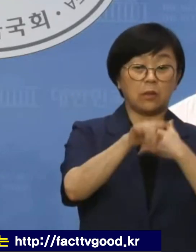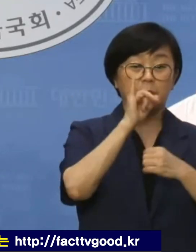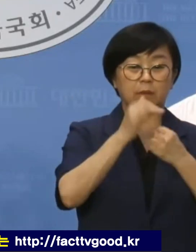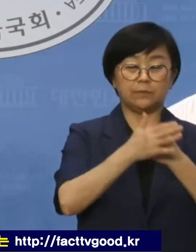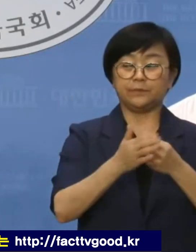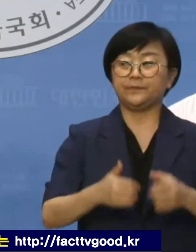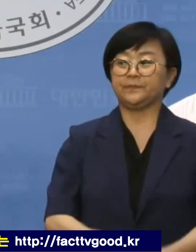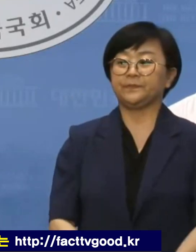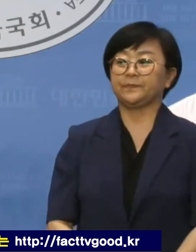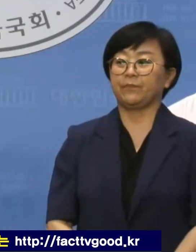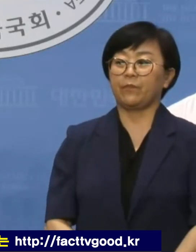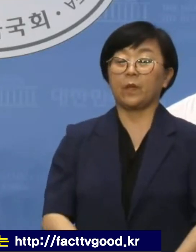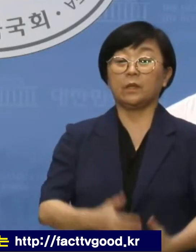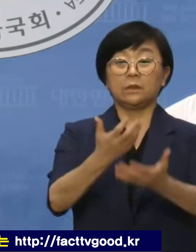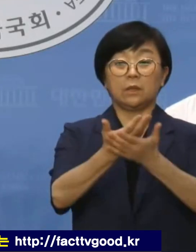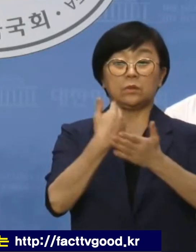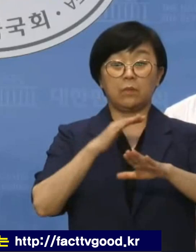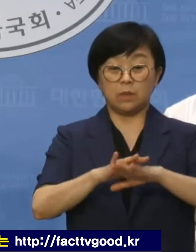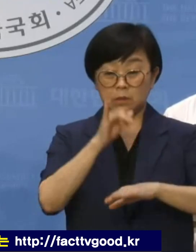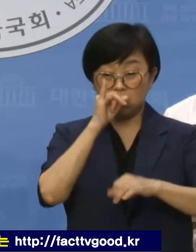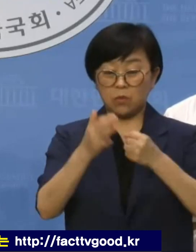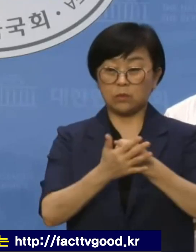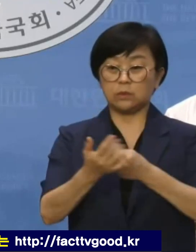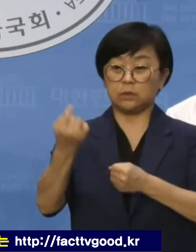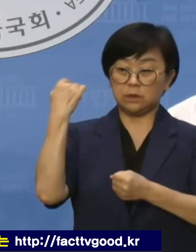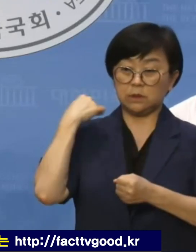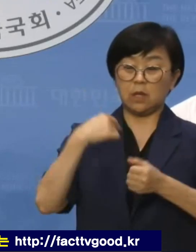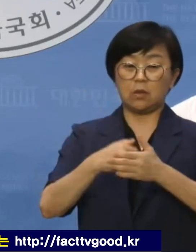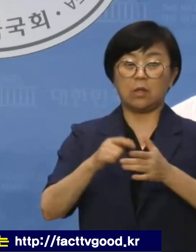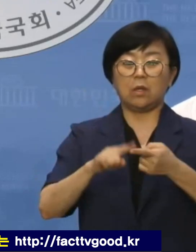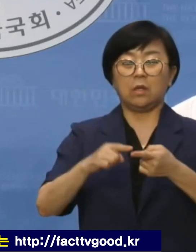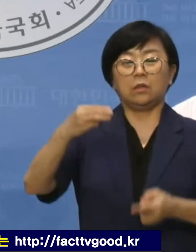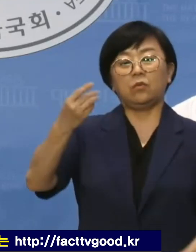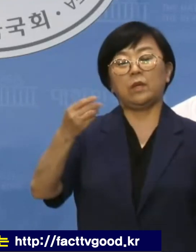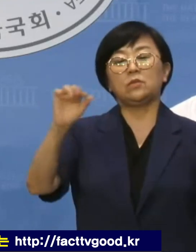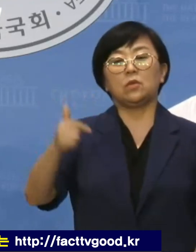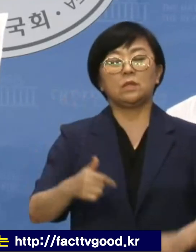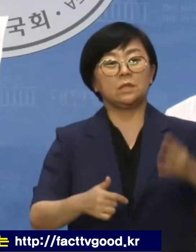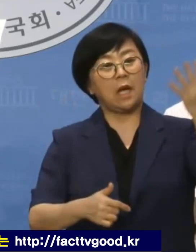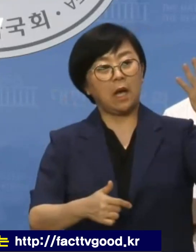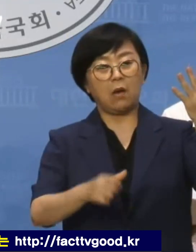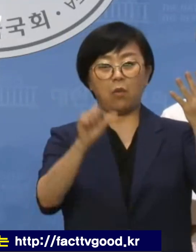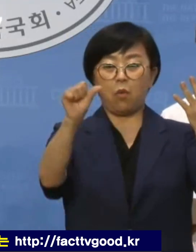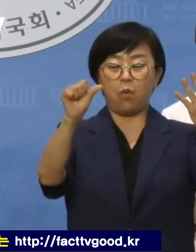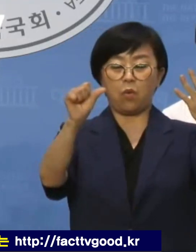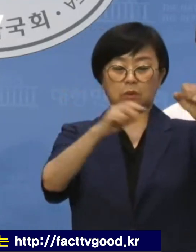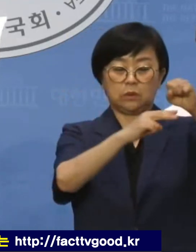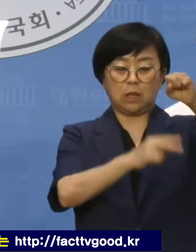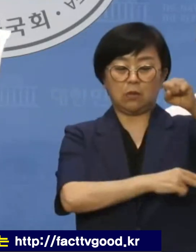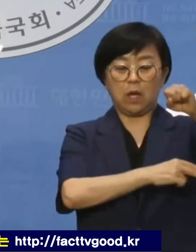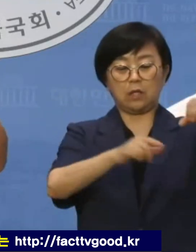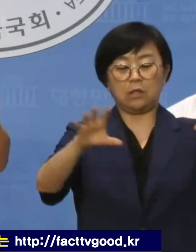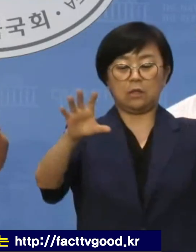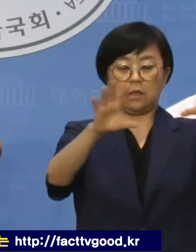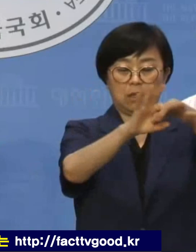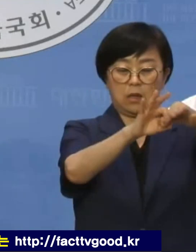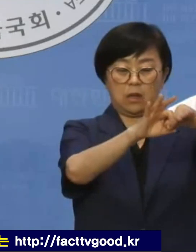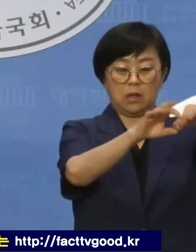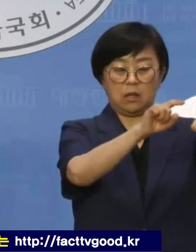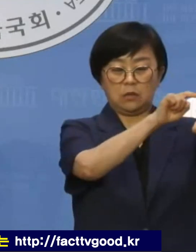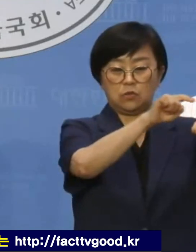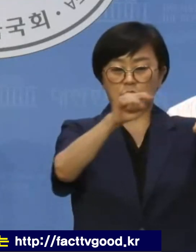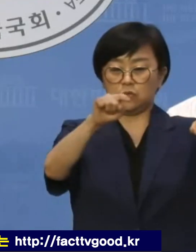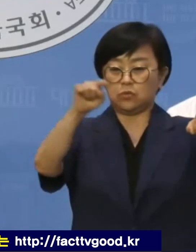광동리 도수리 뒷산, 그 자료에 참고하시면 되고요. 뒷산으로 나와서 태촌 4교하고 5교가 그 다음으로 나오게 됩니다. 태촌